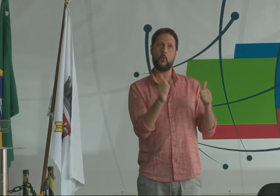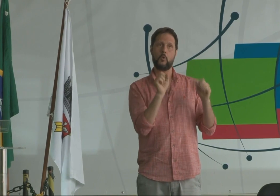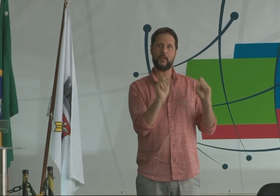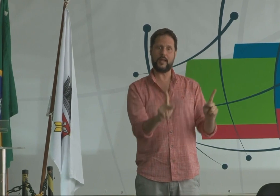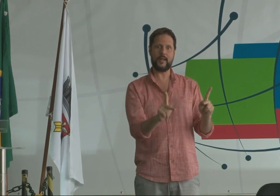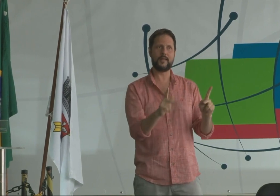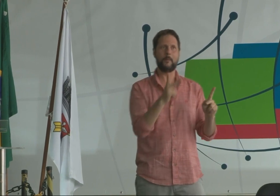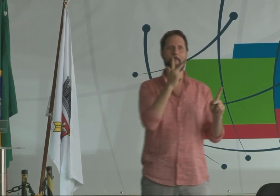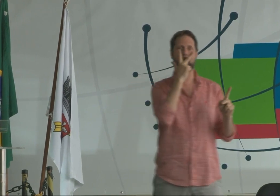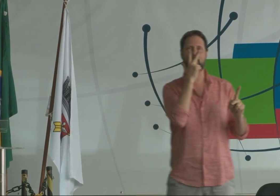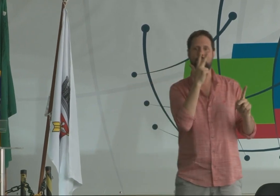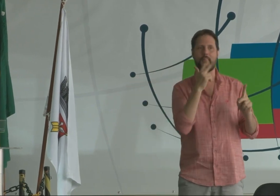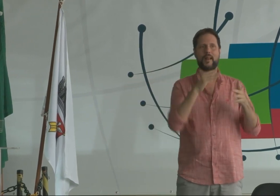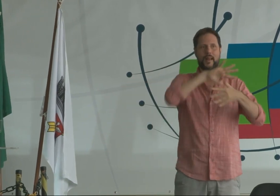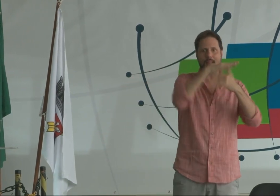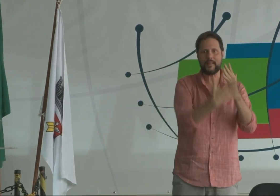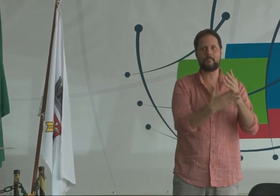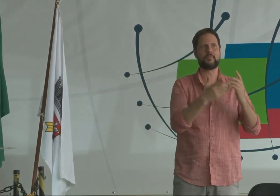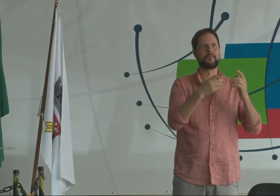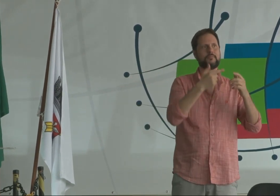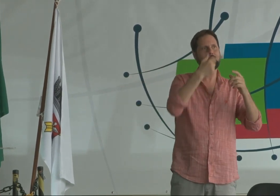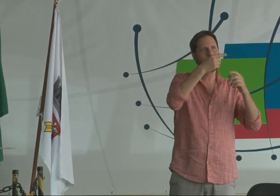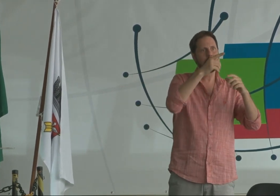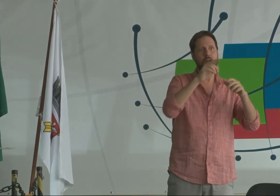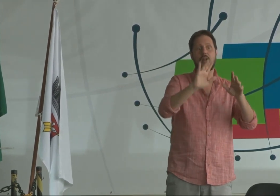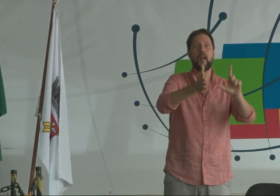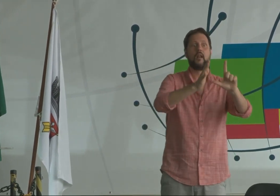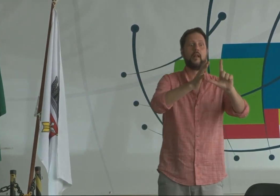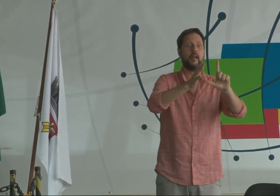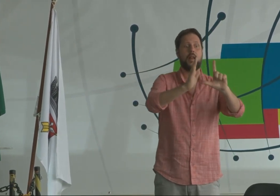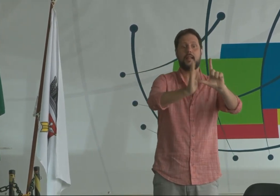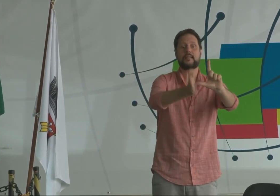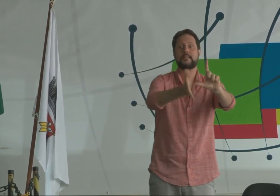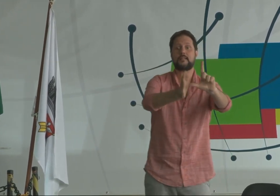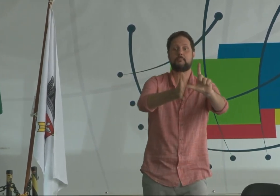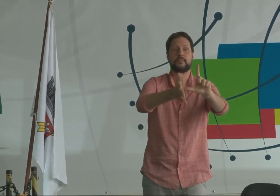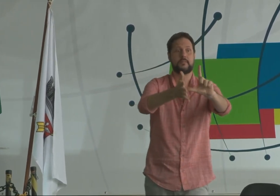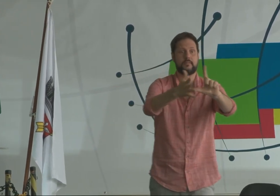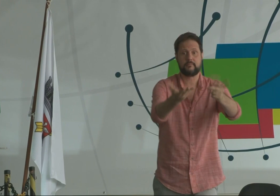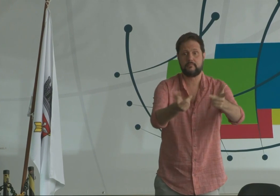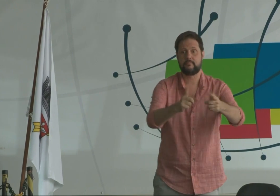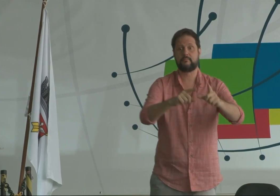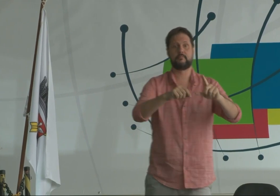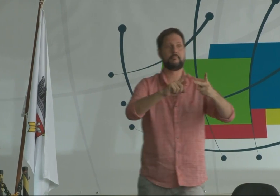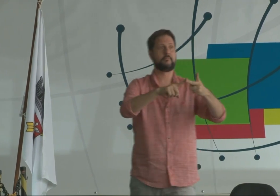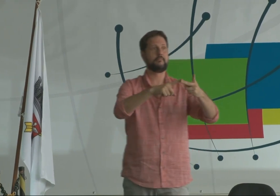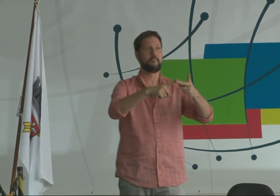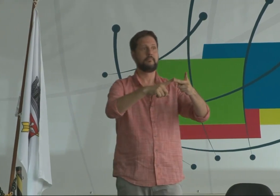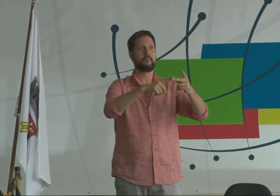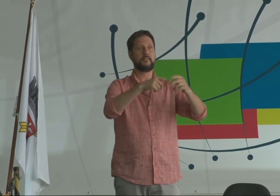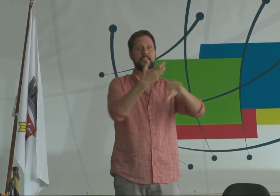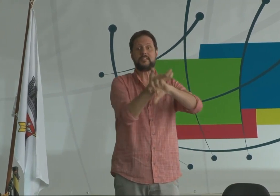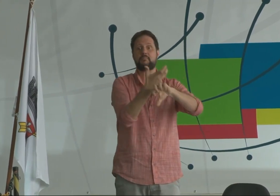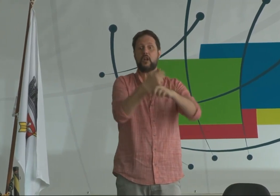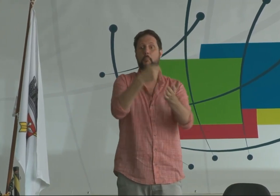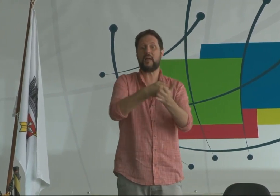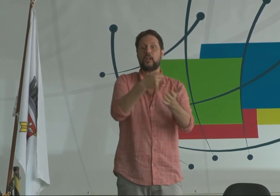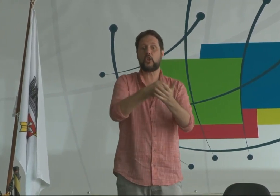e que a gente tem dispositivos diversos que possuem essa interação. E esse dispositivo de relação à Liga dos Sinais. A própria presença do curso de